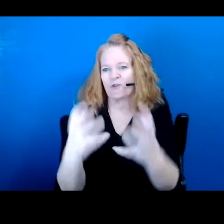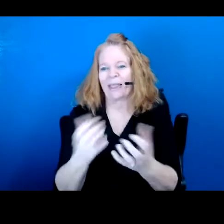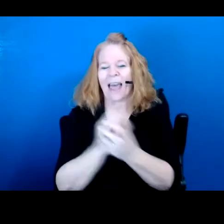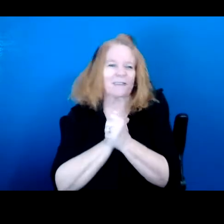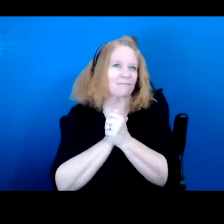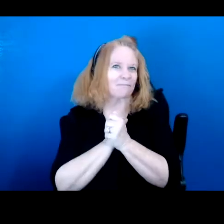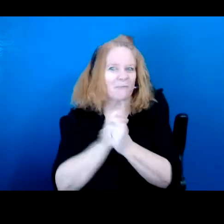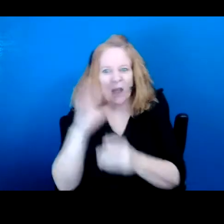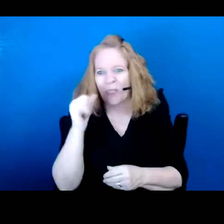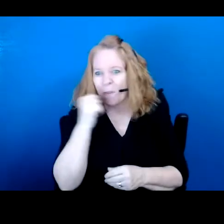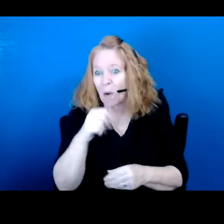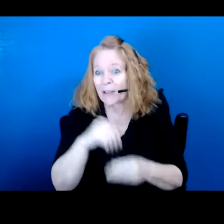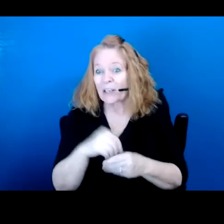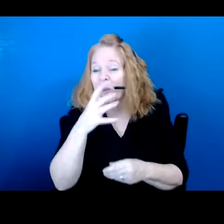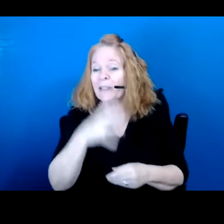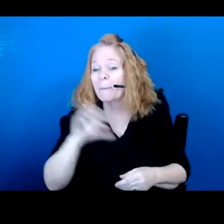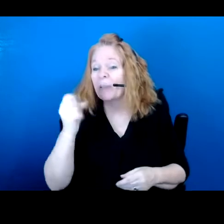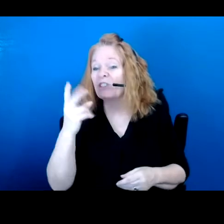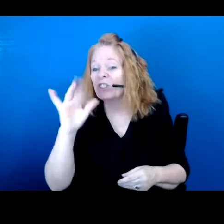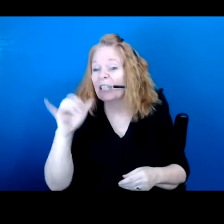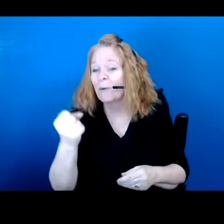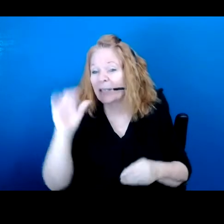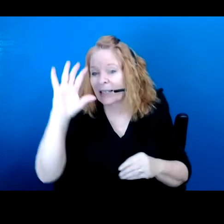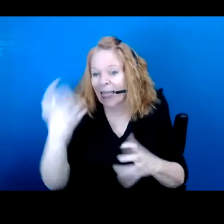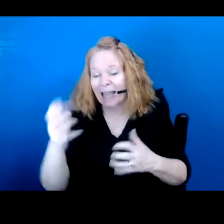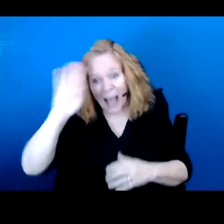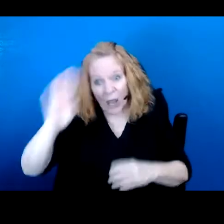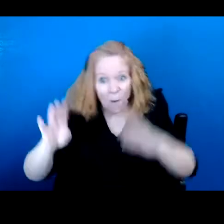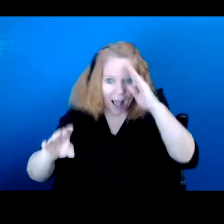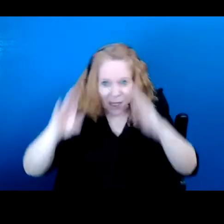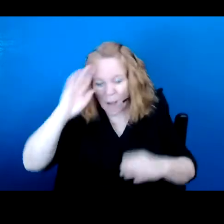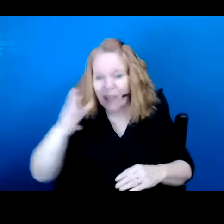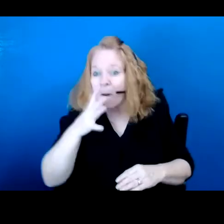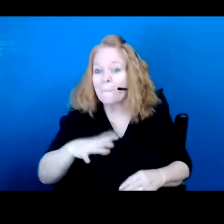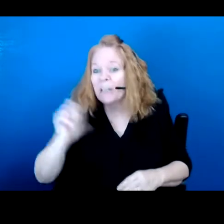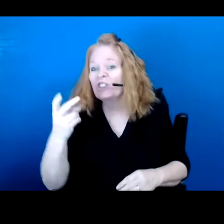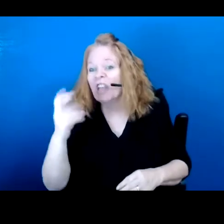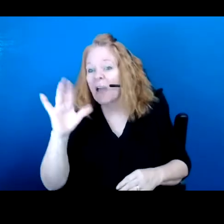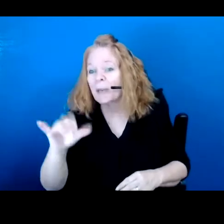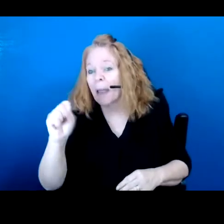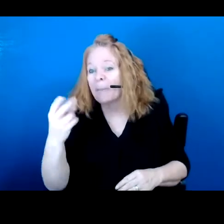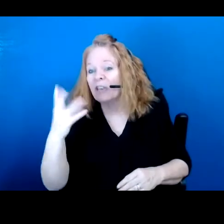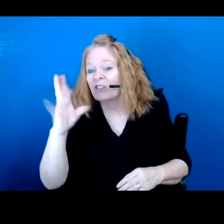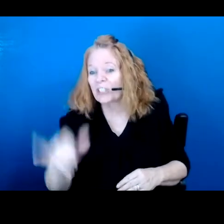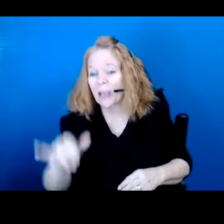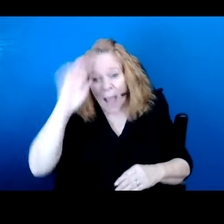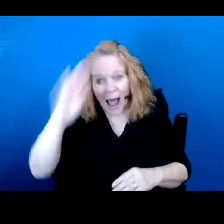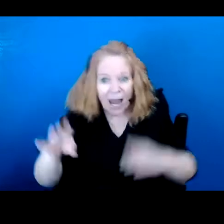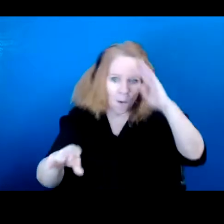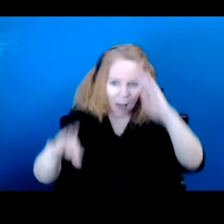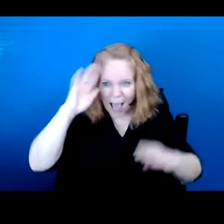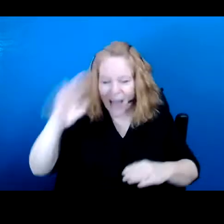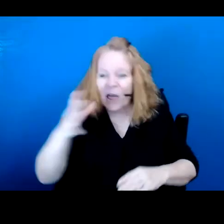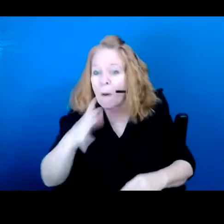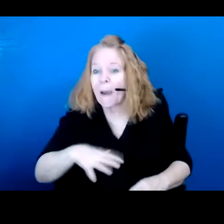ver de muchachos y de la clase de las maestras ser y hola hola hola maestra cherry hola